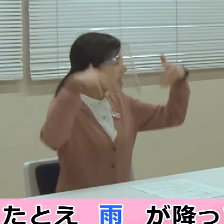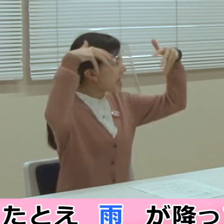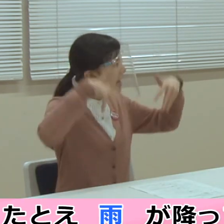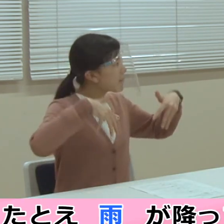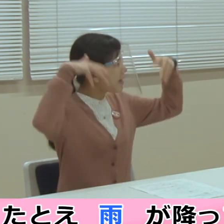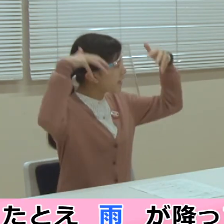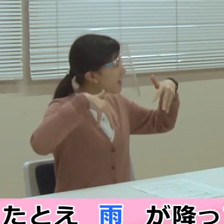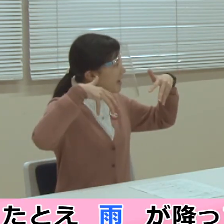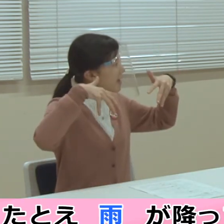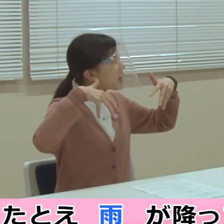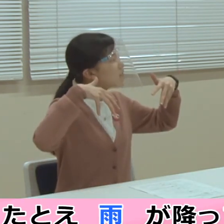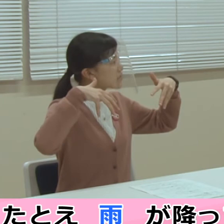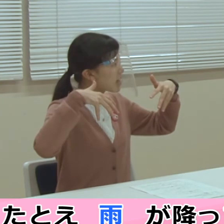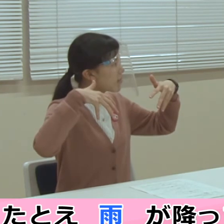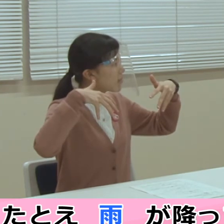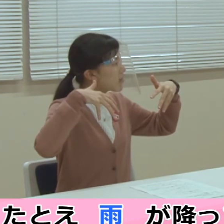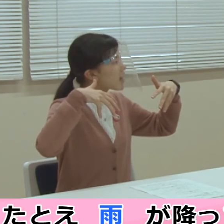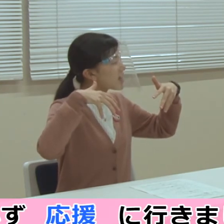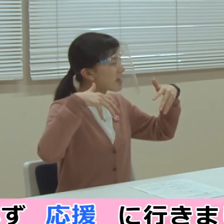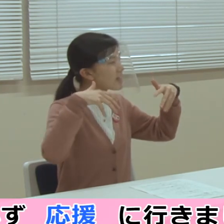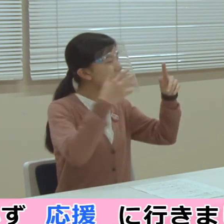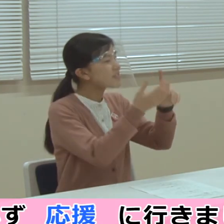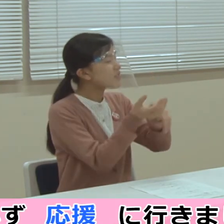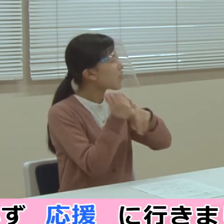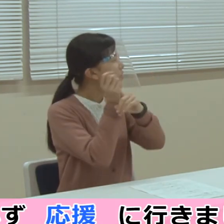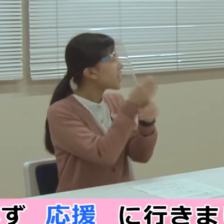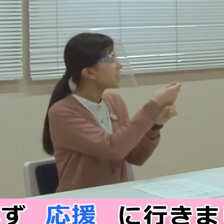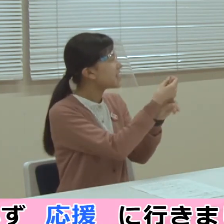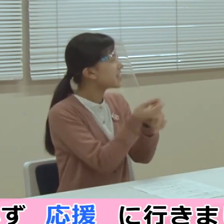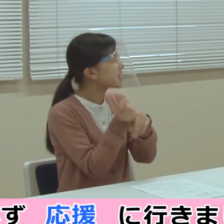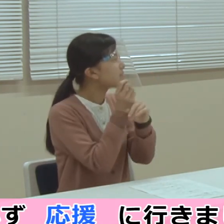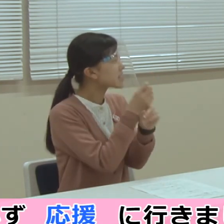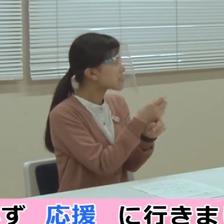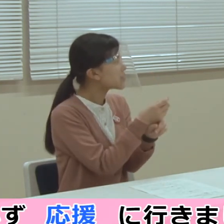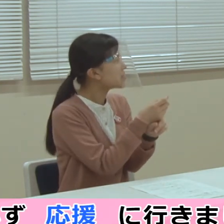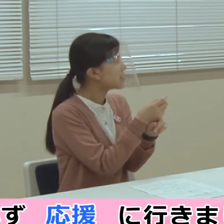雨が降っても必ず応援に行きましょう。